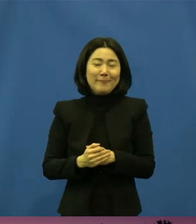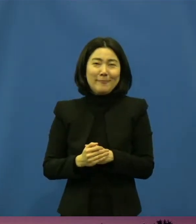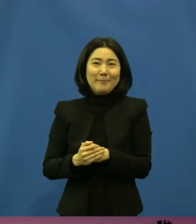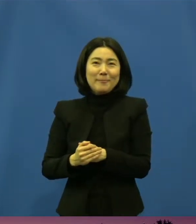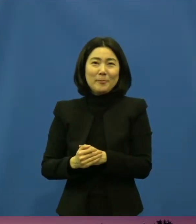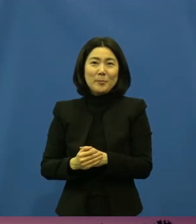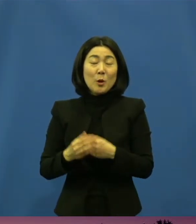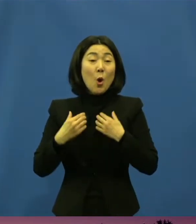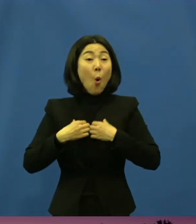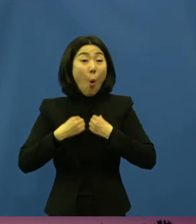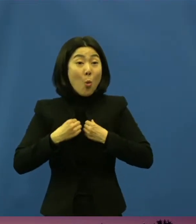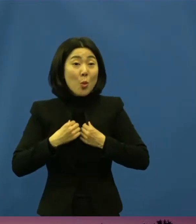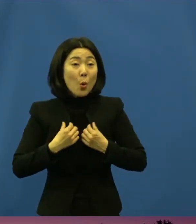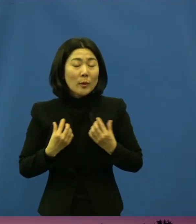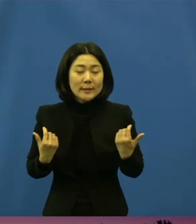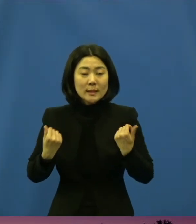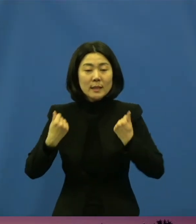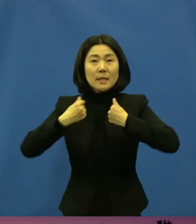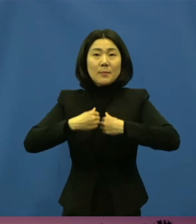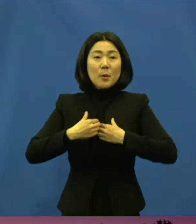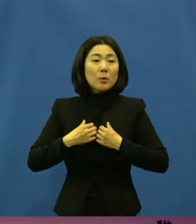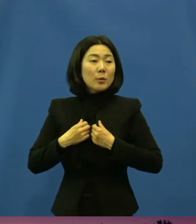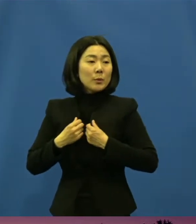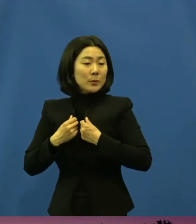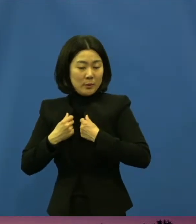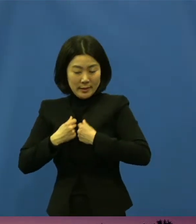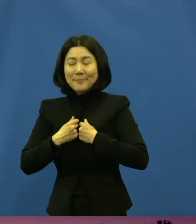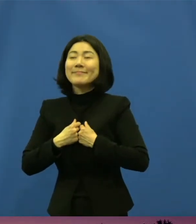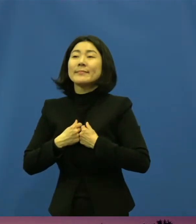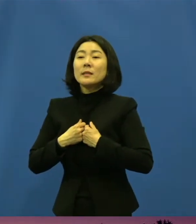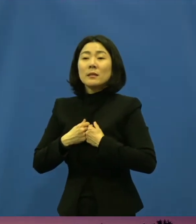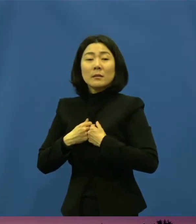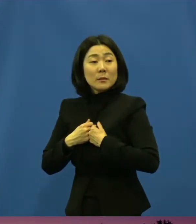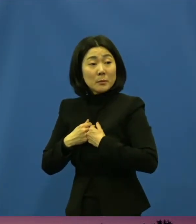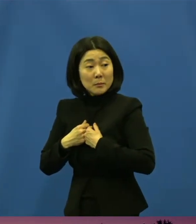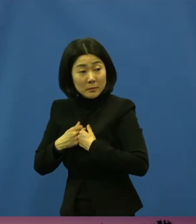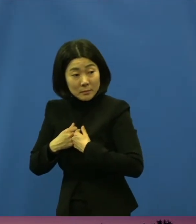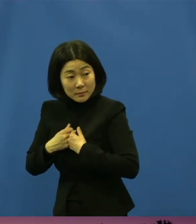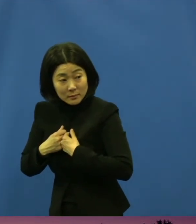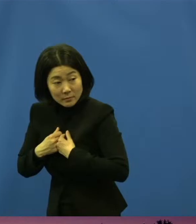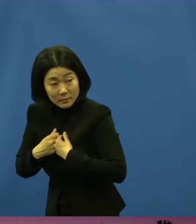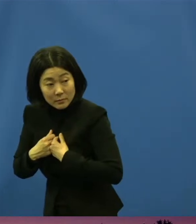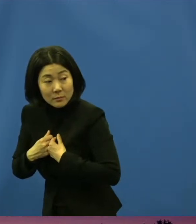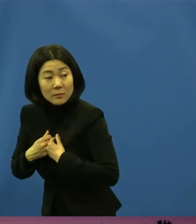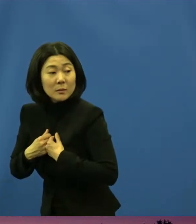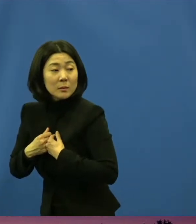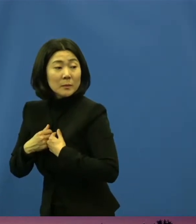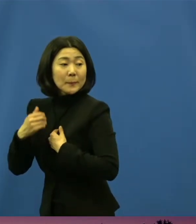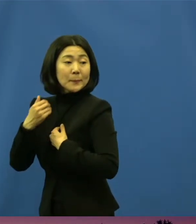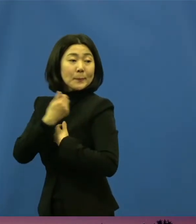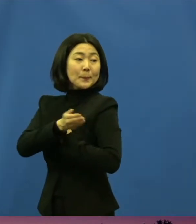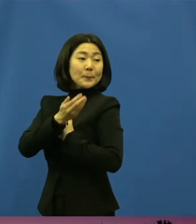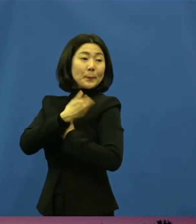그러니까 옷도 그냥 입으면 되는데 자꾸 다른 사람 옷을 보고 자꾸 비교를 해.